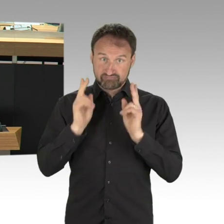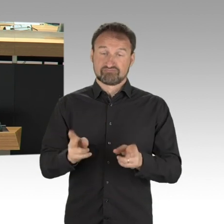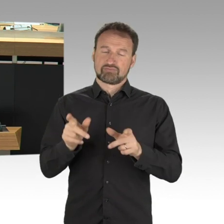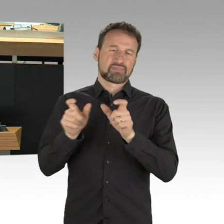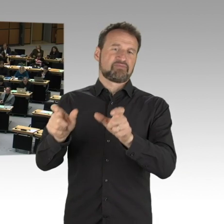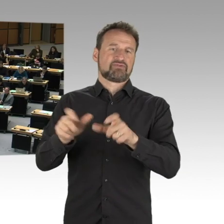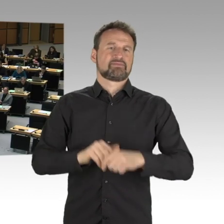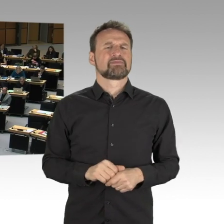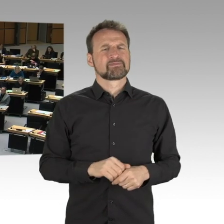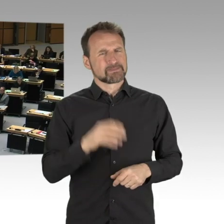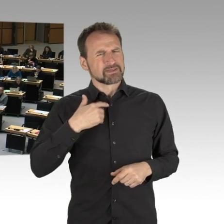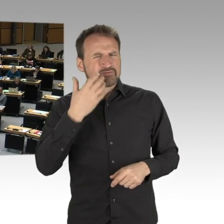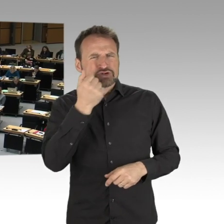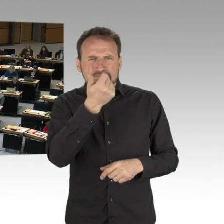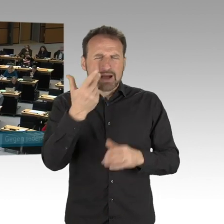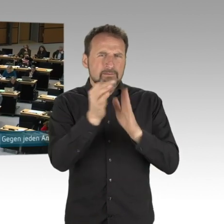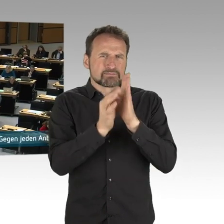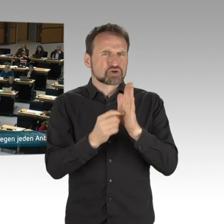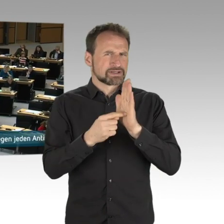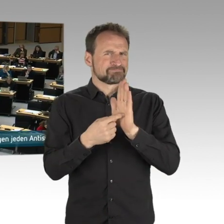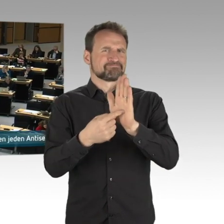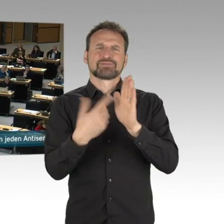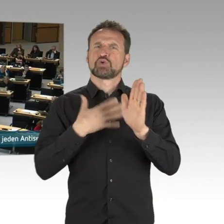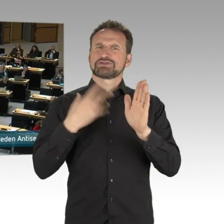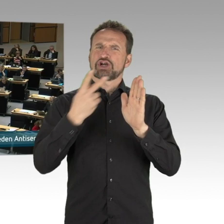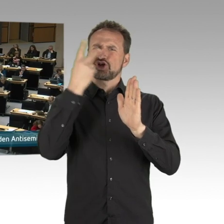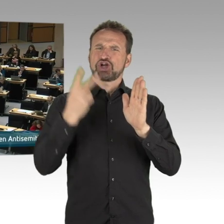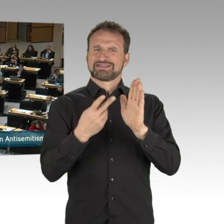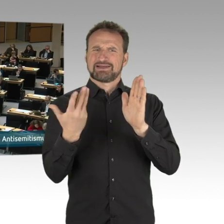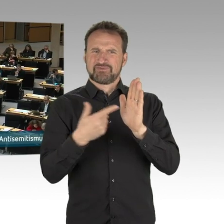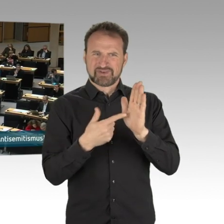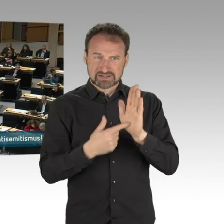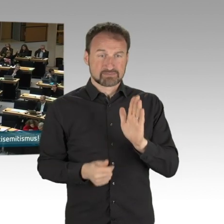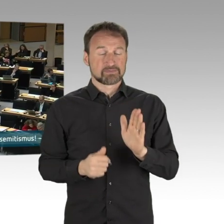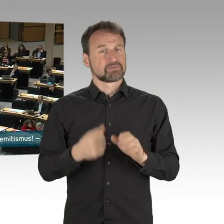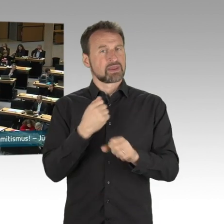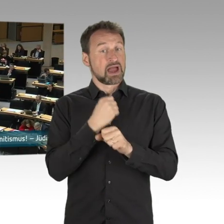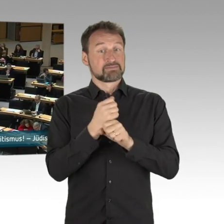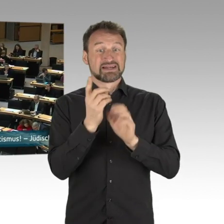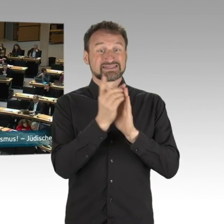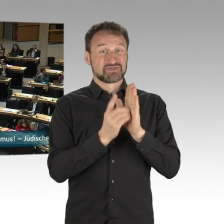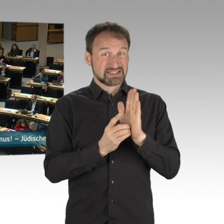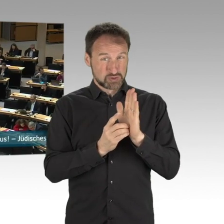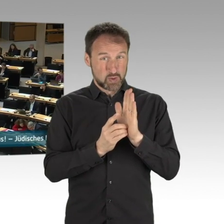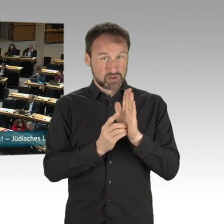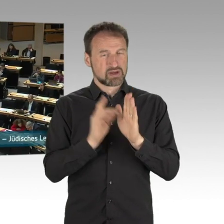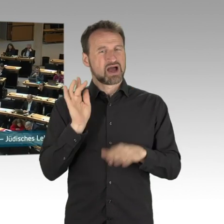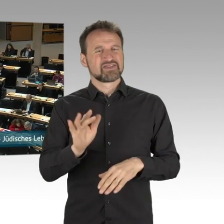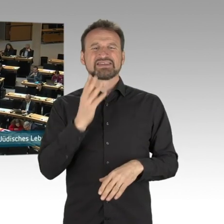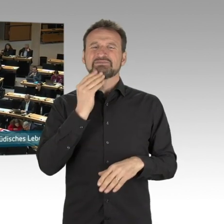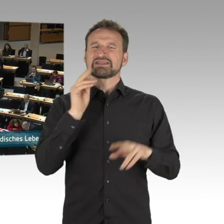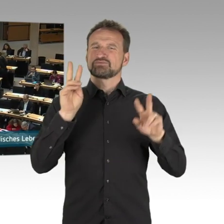für Holocaust-Gedenken in der erweiterten Form zur Grundlage des Verwaltungshandelns in Berlin. Das ermöglicht eine große Breite